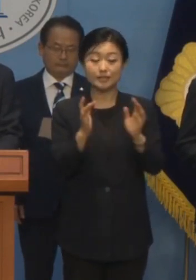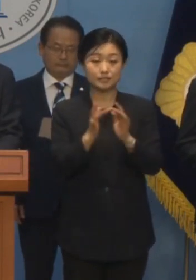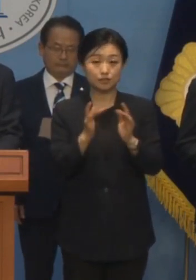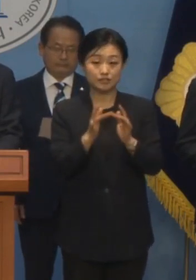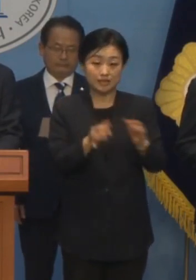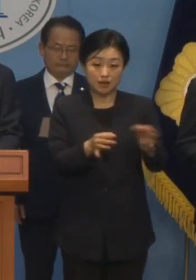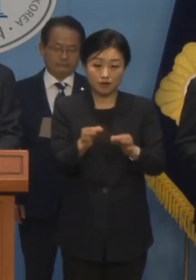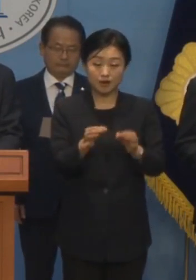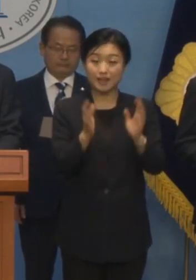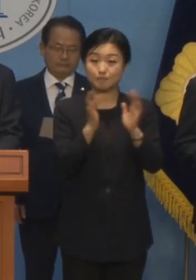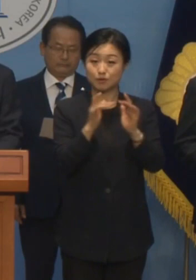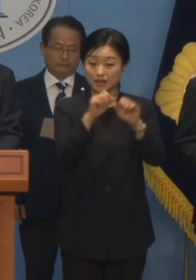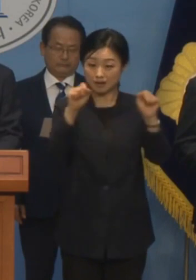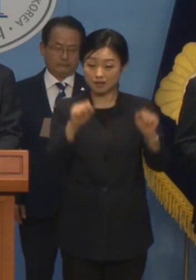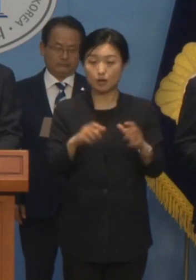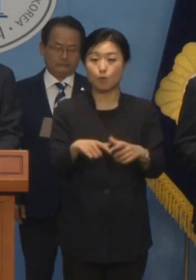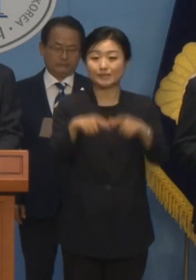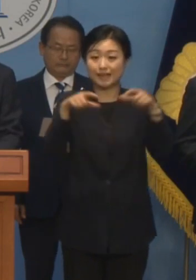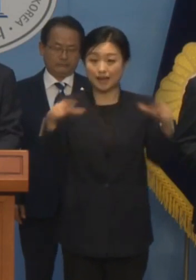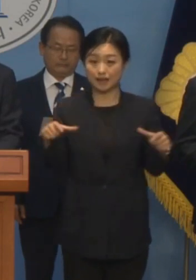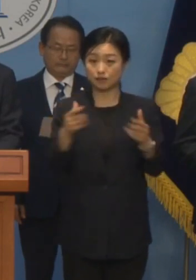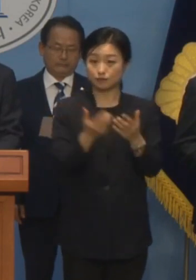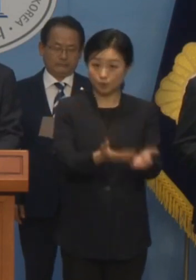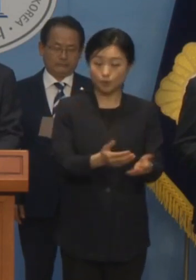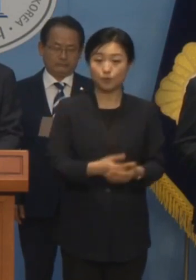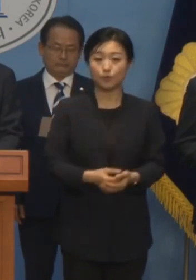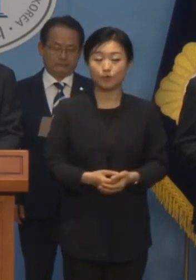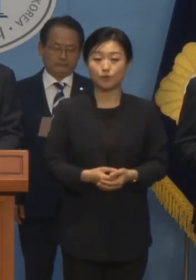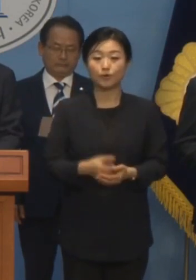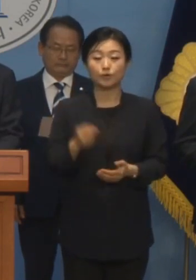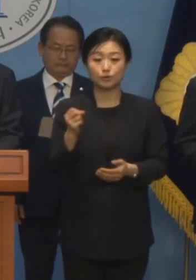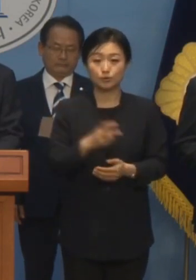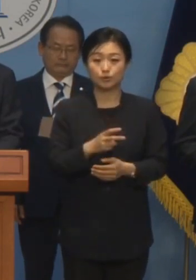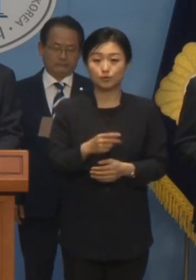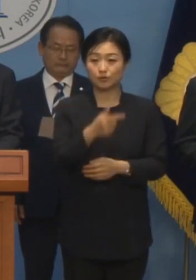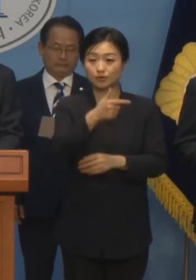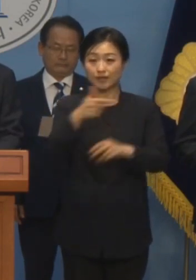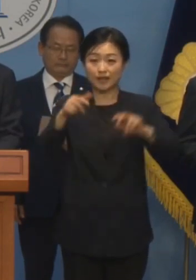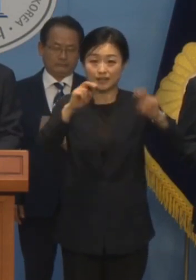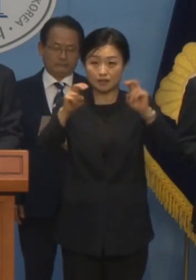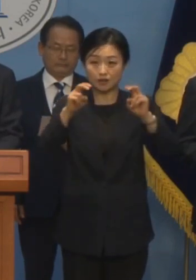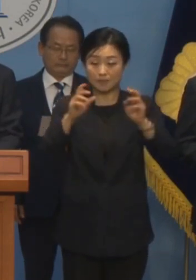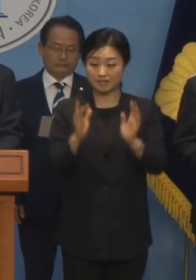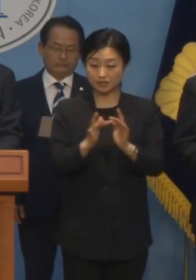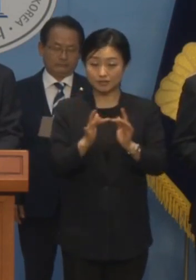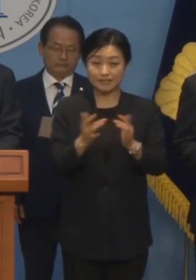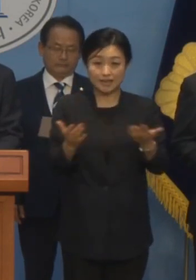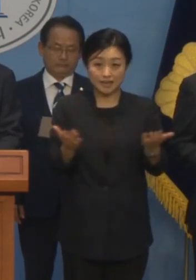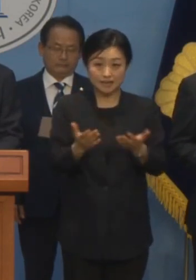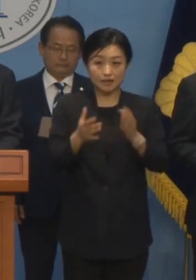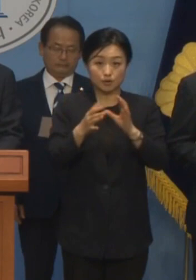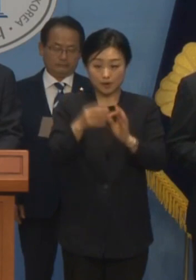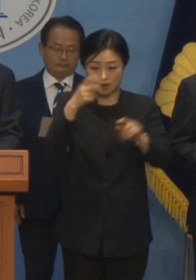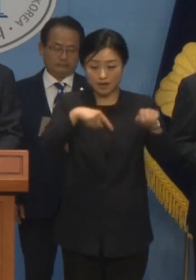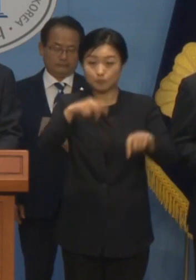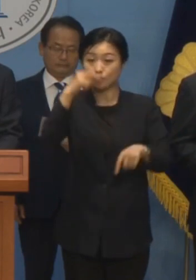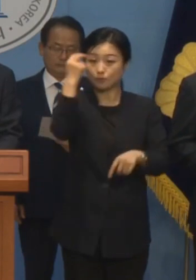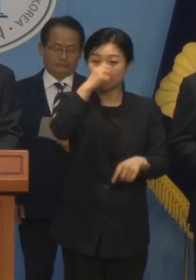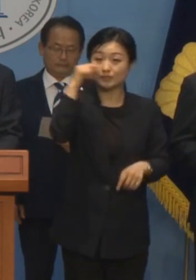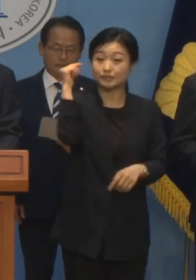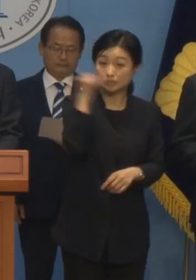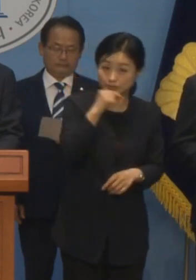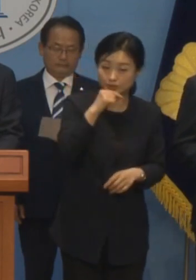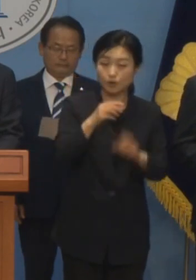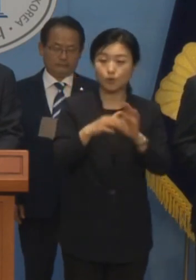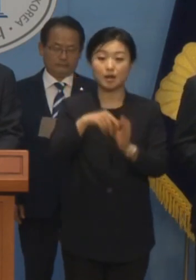범위를 플랫폼 거래로 확장, 시장 지배적 플랫폼에 대한 전자금융업자로서의 감독 강화